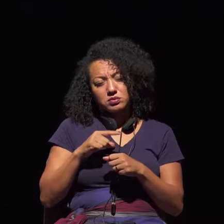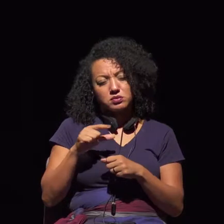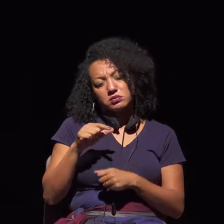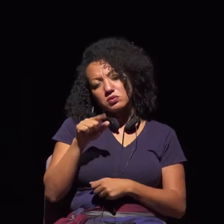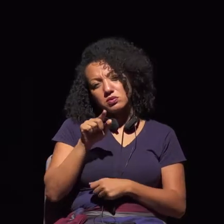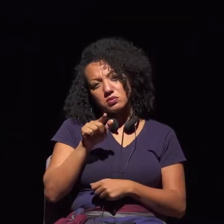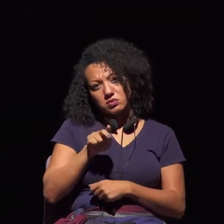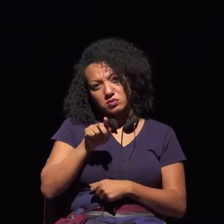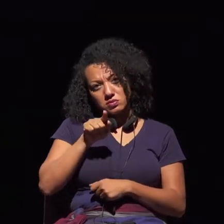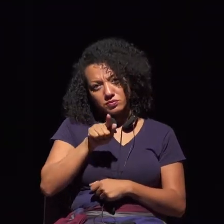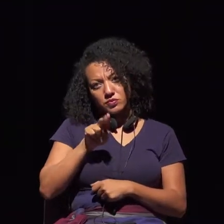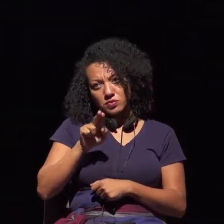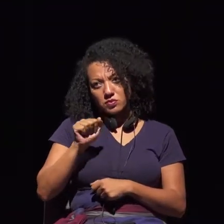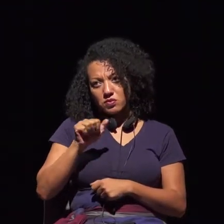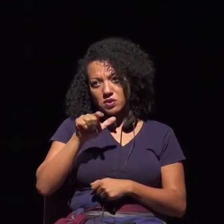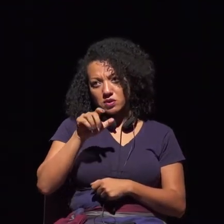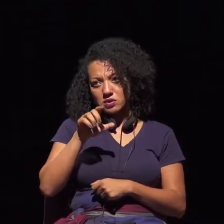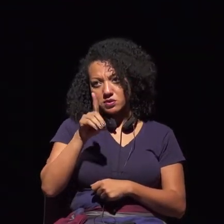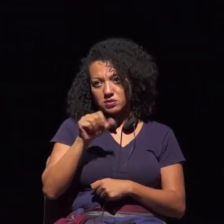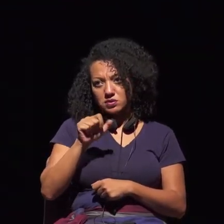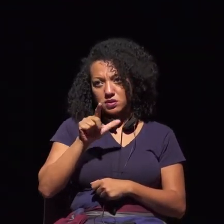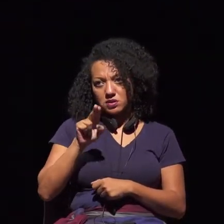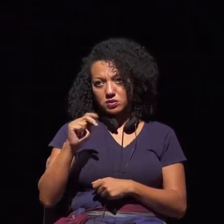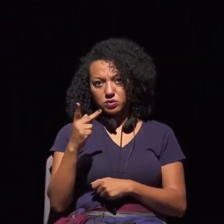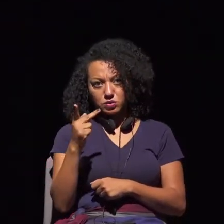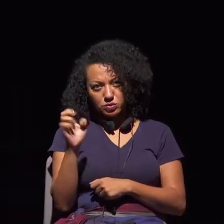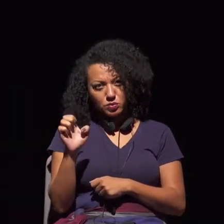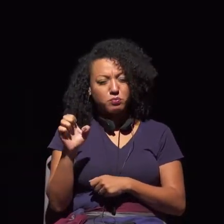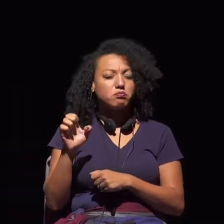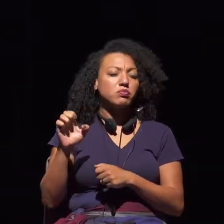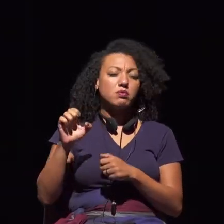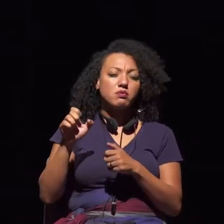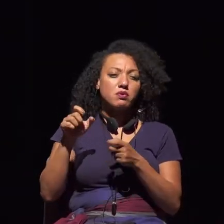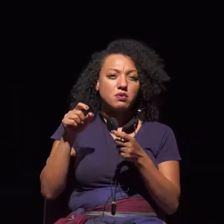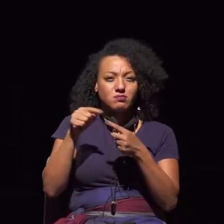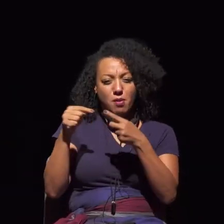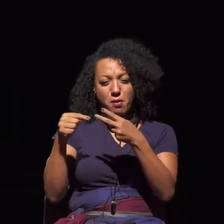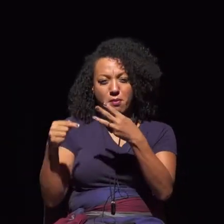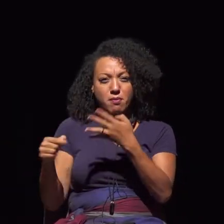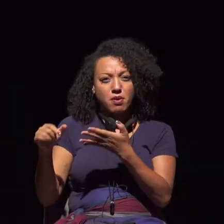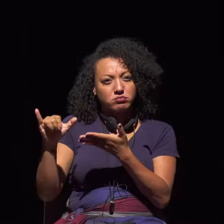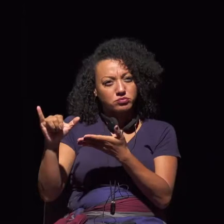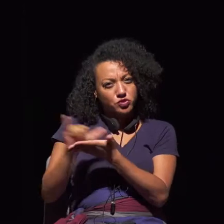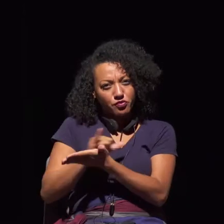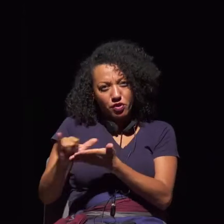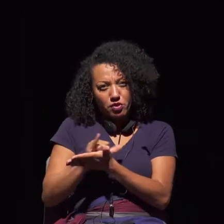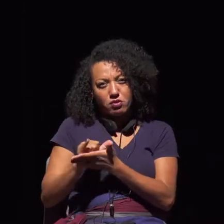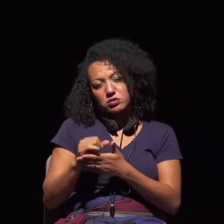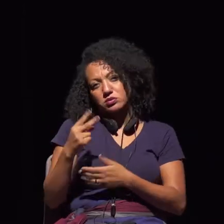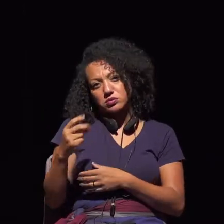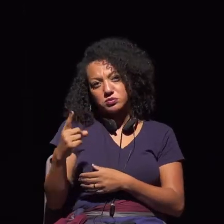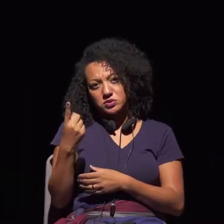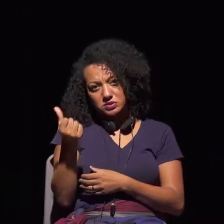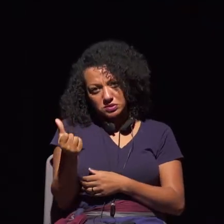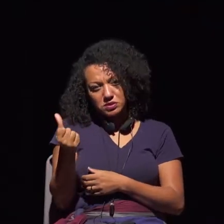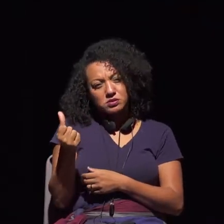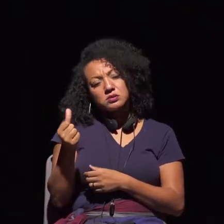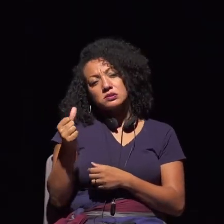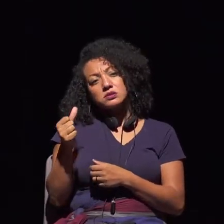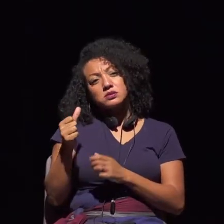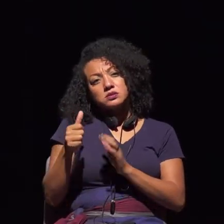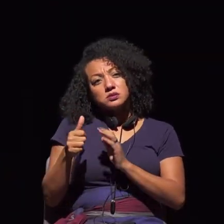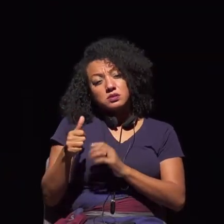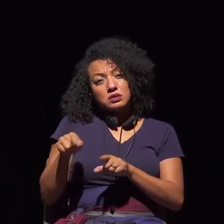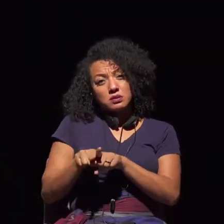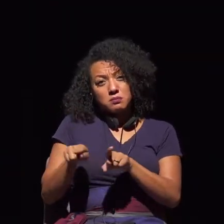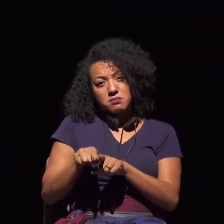Guadalupe, Andrew Light, Full Circle, do Dorsky Art Museum, em Nova York, 2016, Poetic Relations, do Paris Art Museum, em